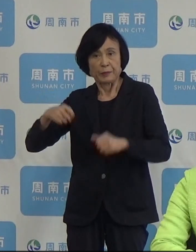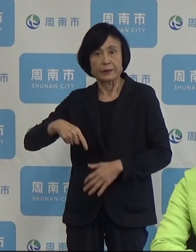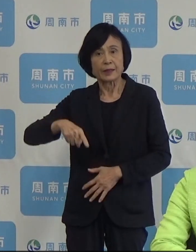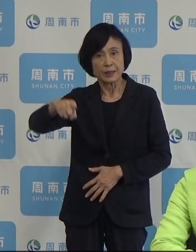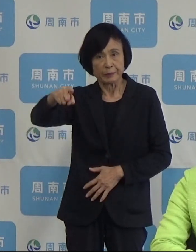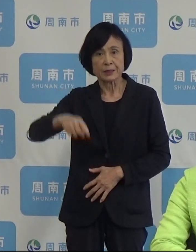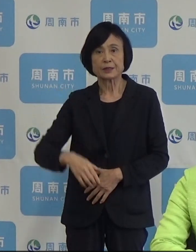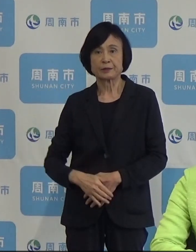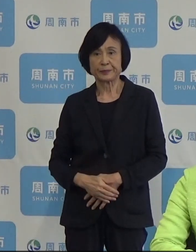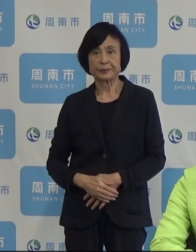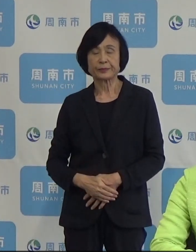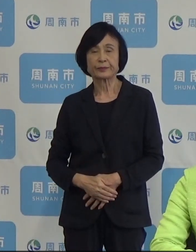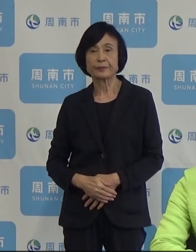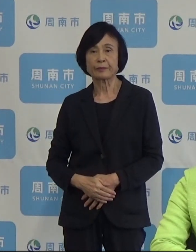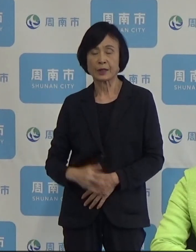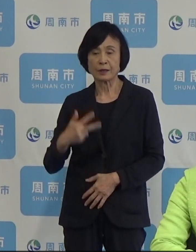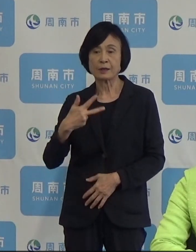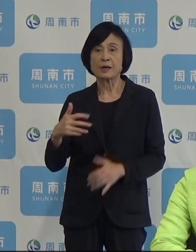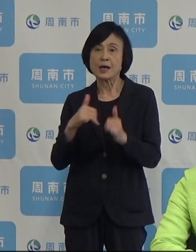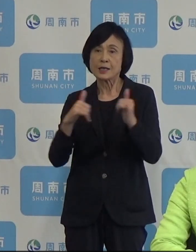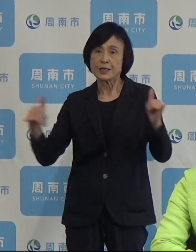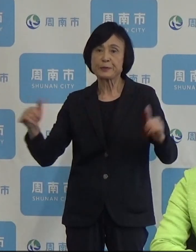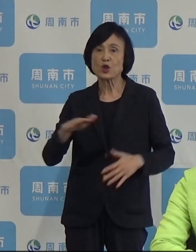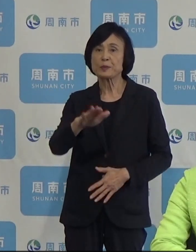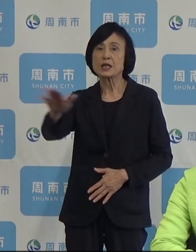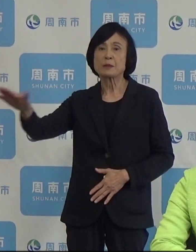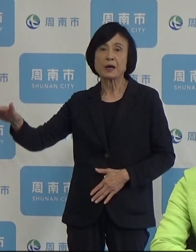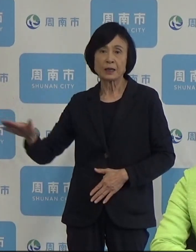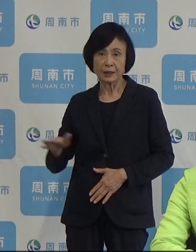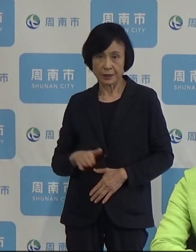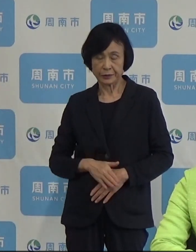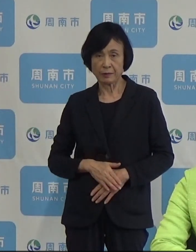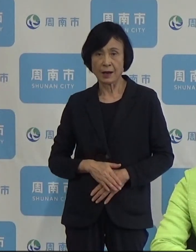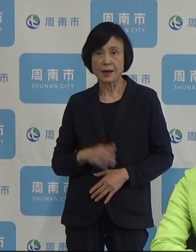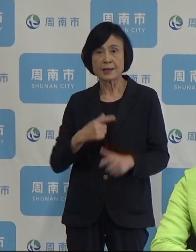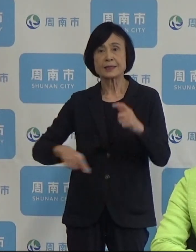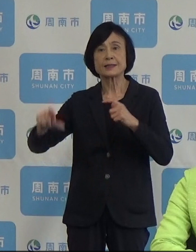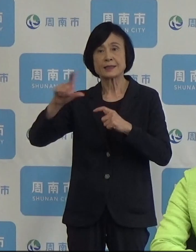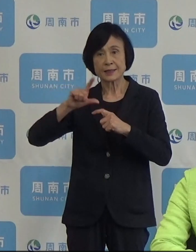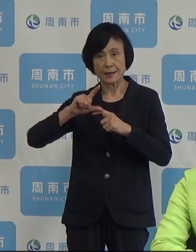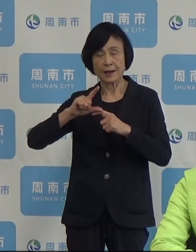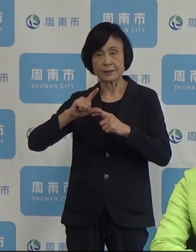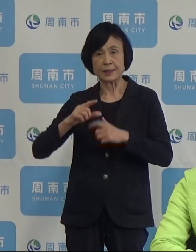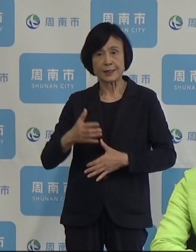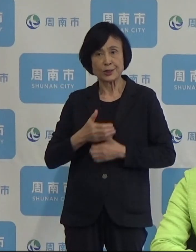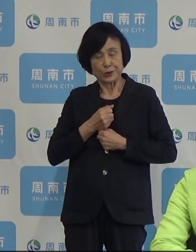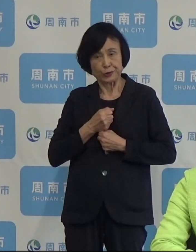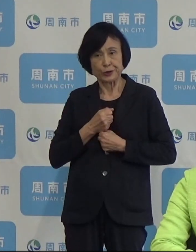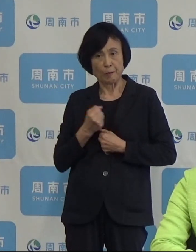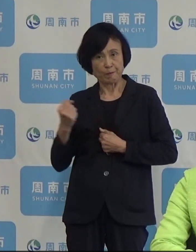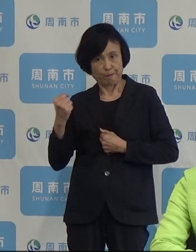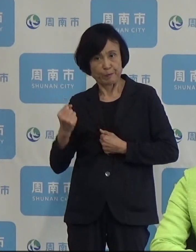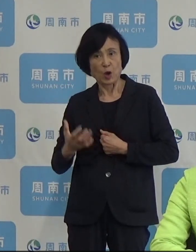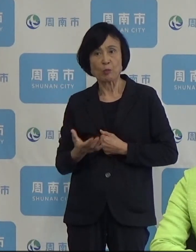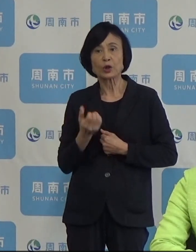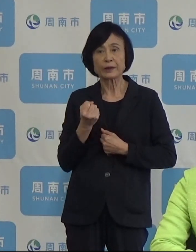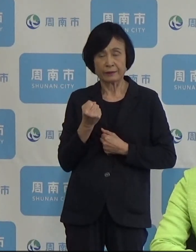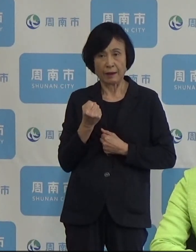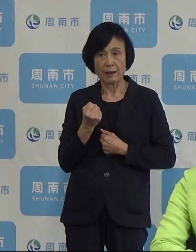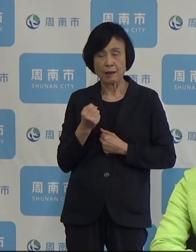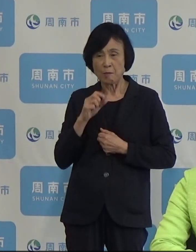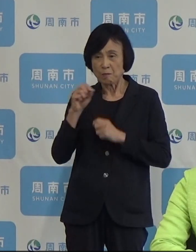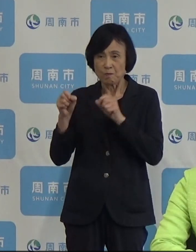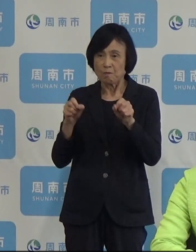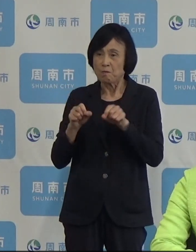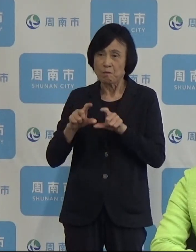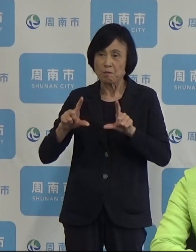ります。市民の皆様におかれましても、より一層警戒感を強め、感染拡